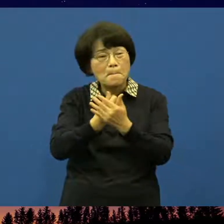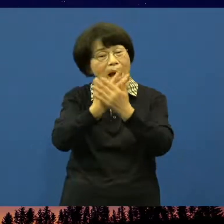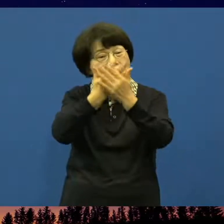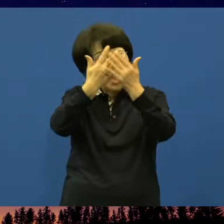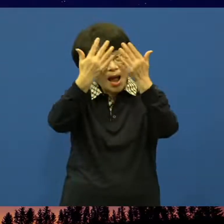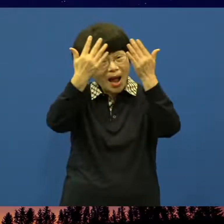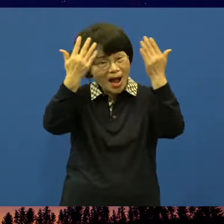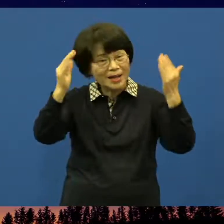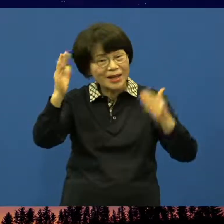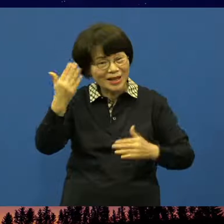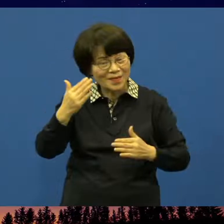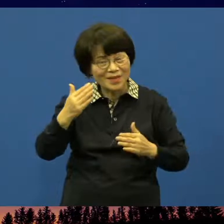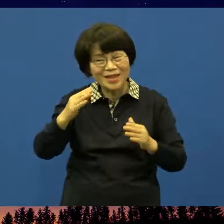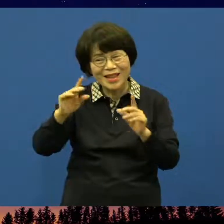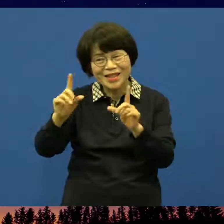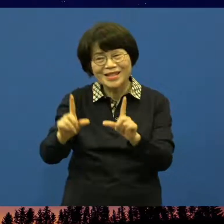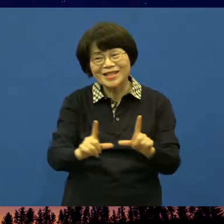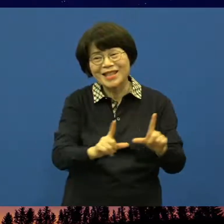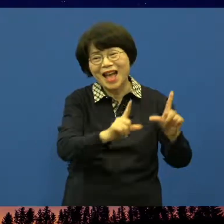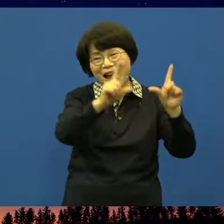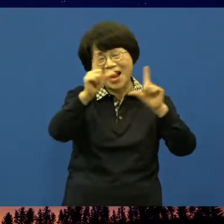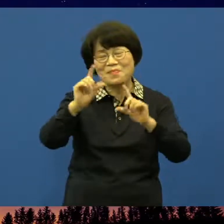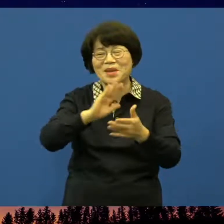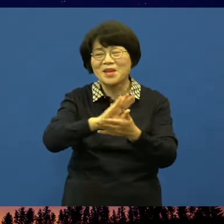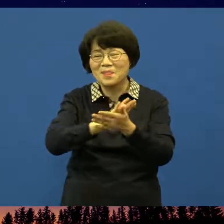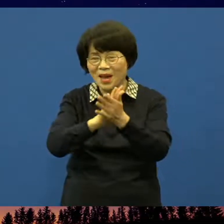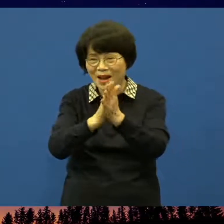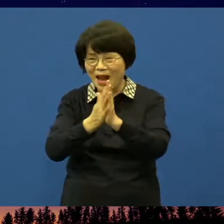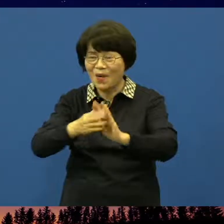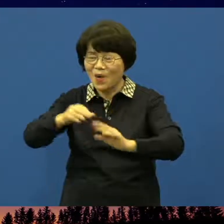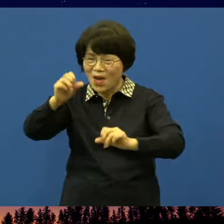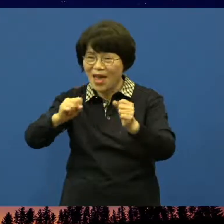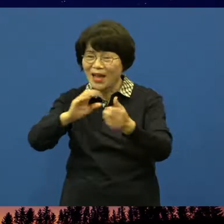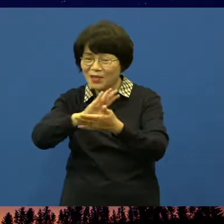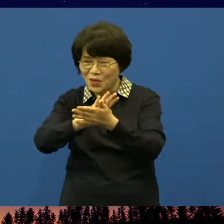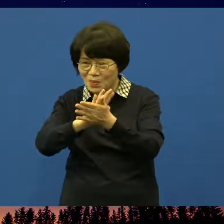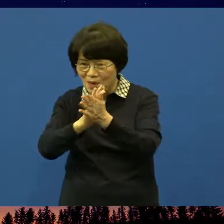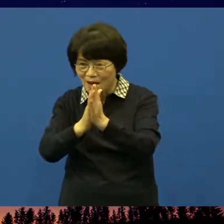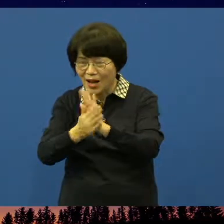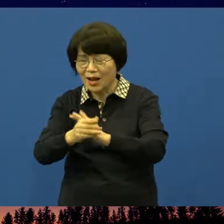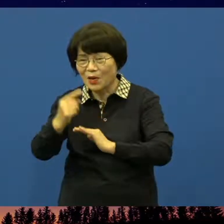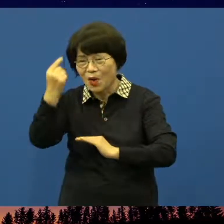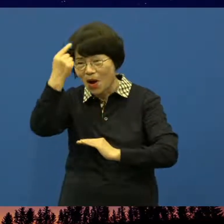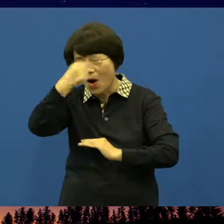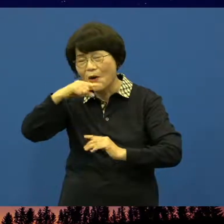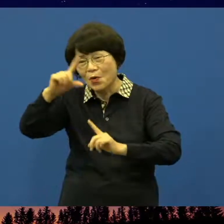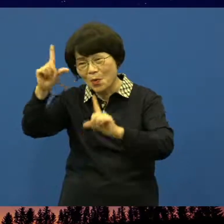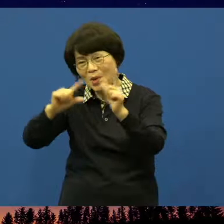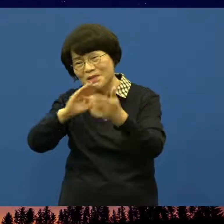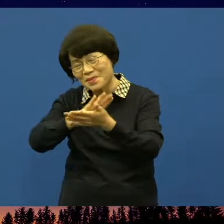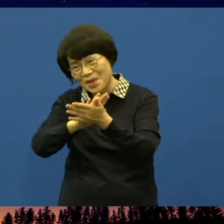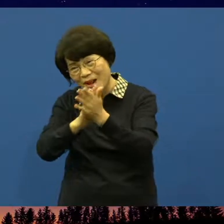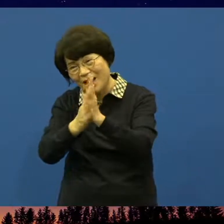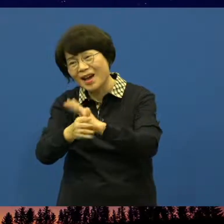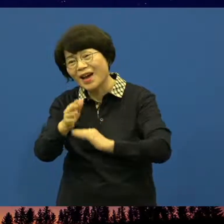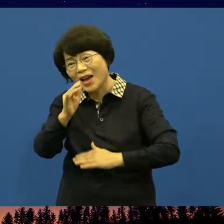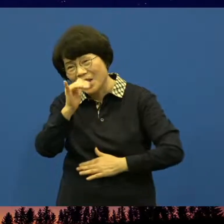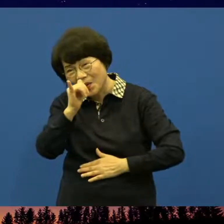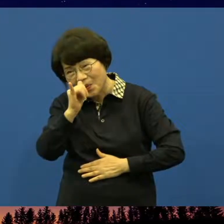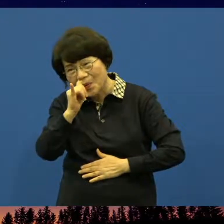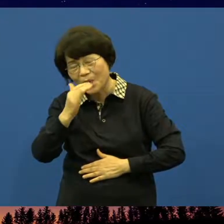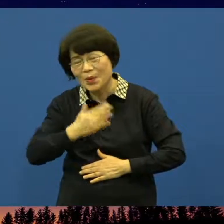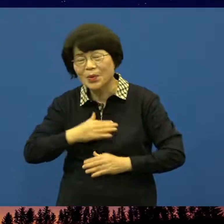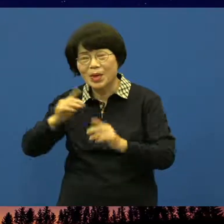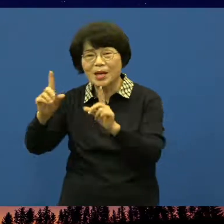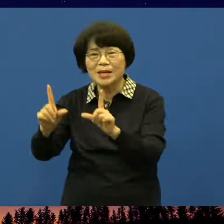예. 삶의 양식이 바뀌고 행동의 변화가 일어나고 표정의 변화도 일어나고 우리의